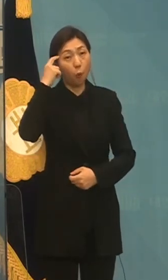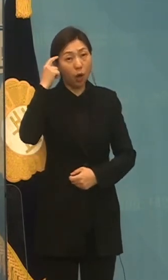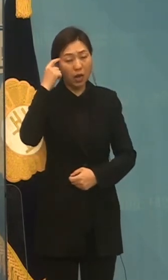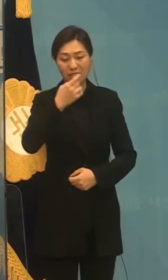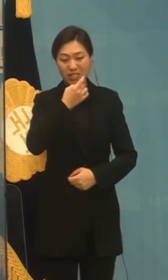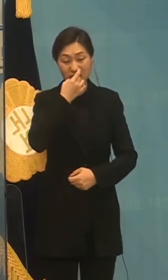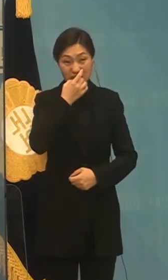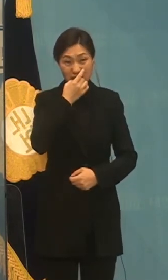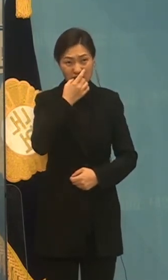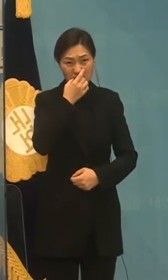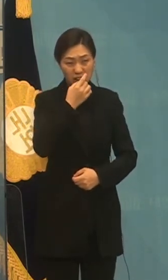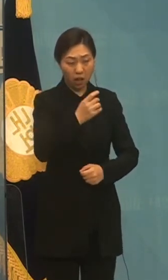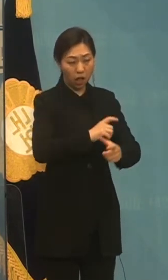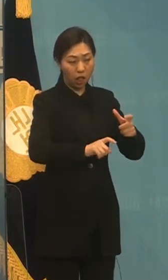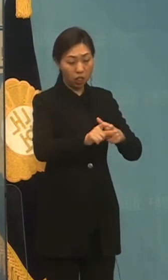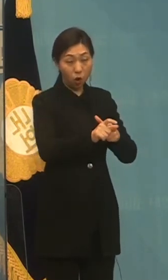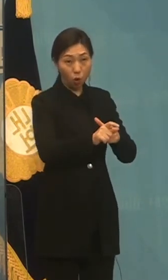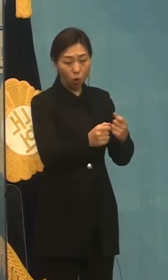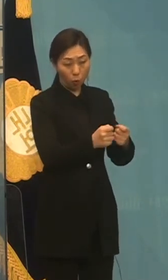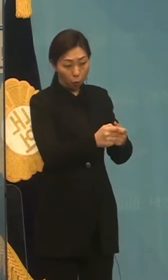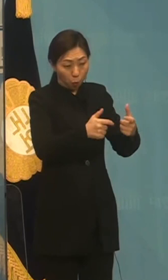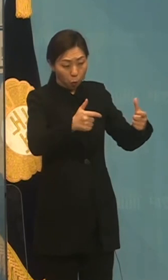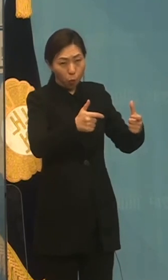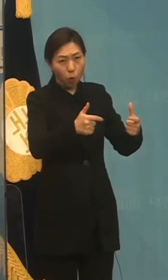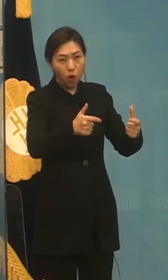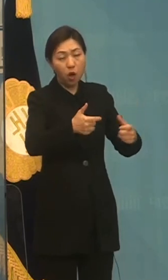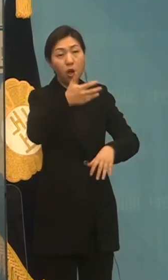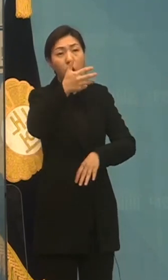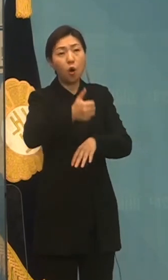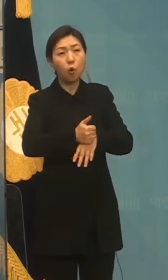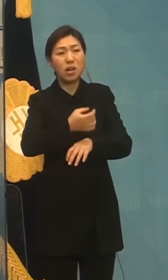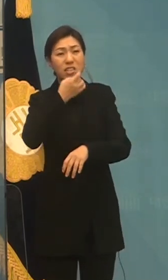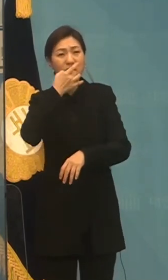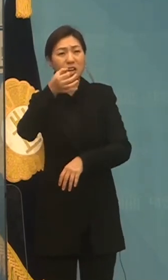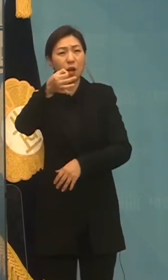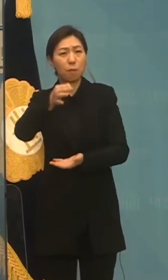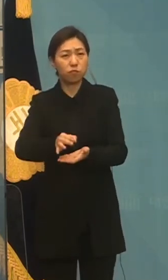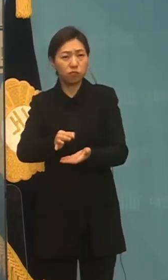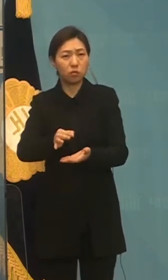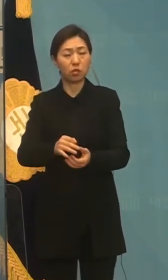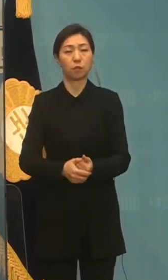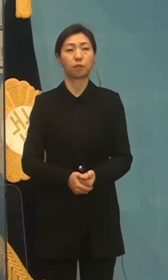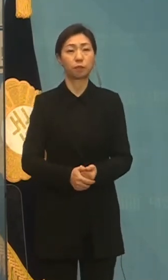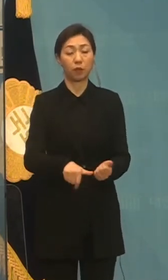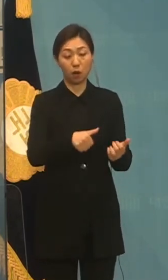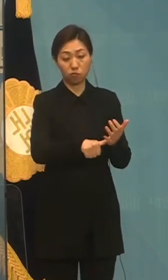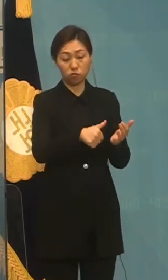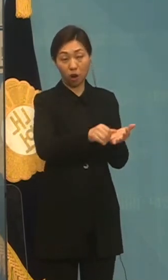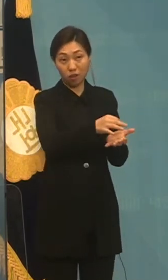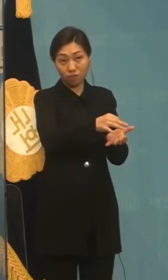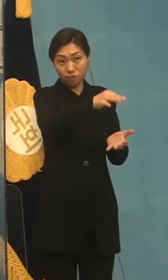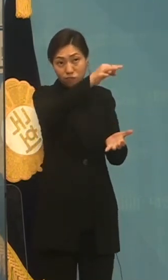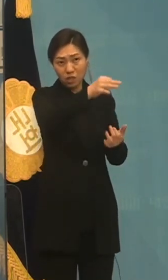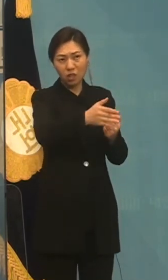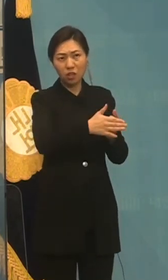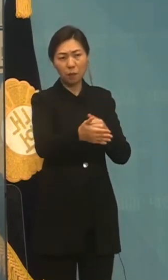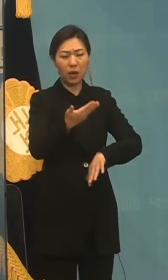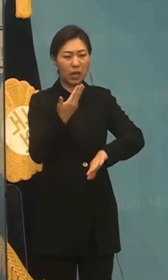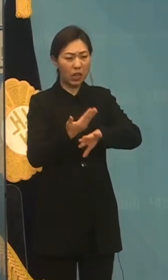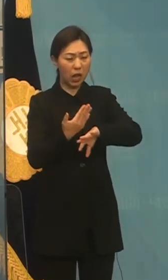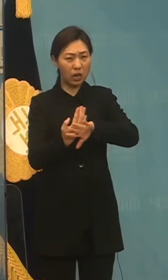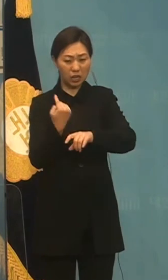하락하면서 풍년의 역설이 현실로 나타났기 때문입니다. 물가 인상으로 생산비는 예년에